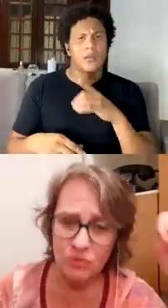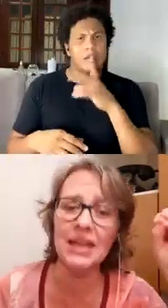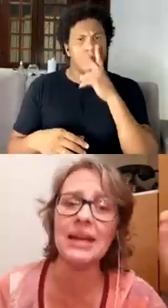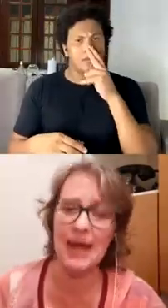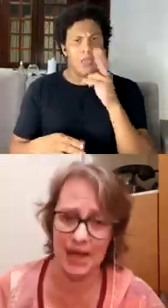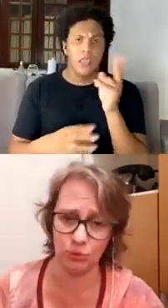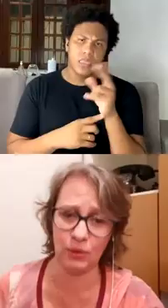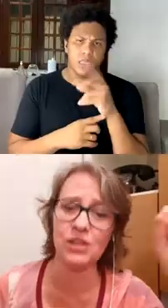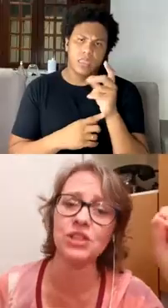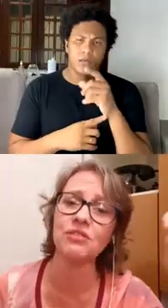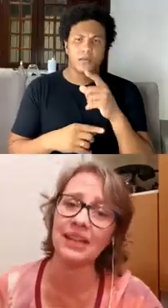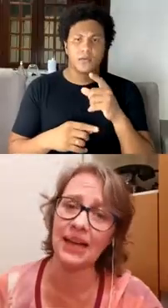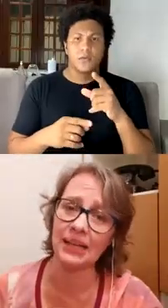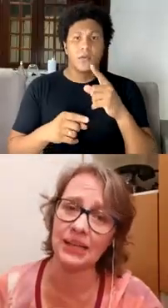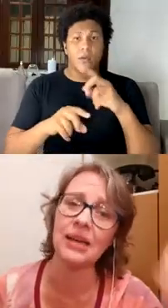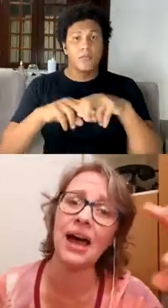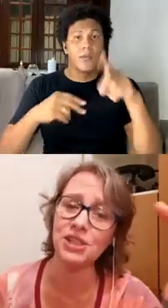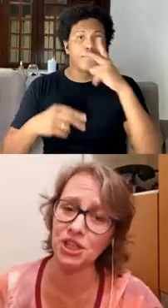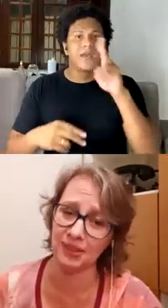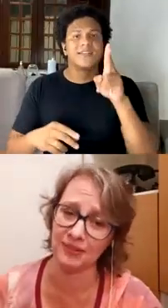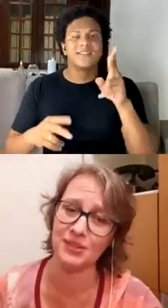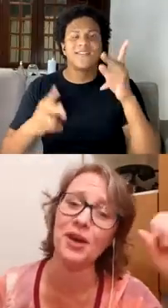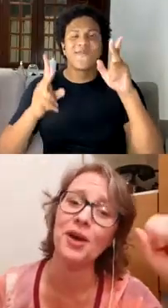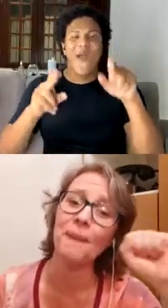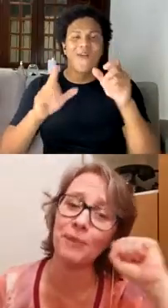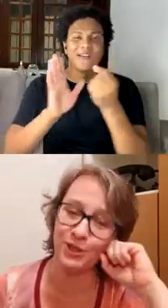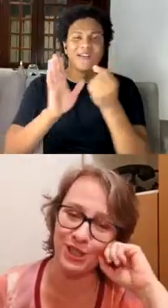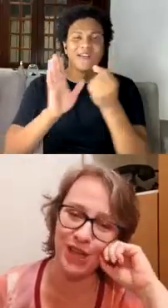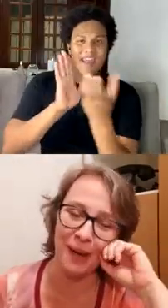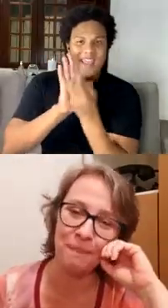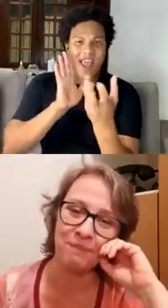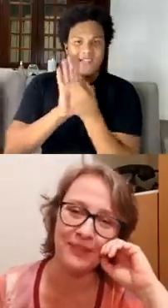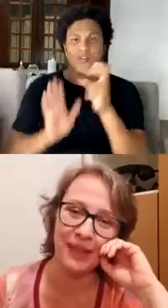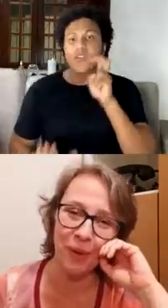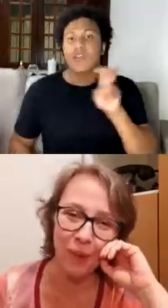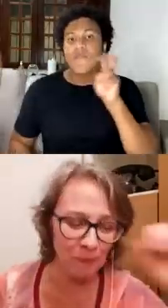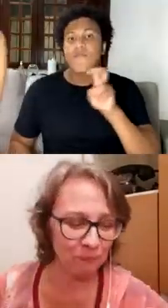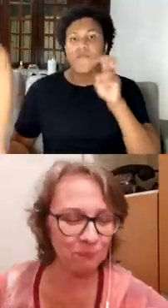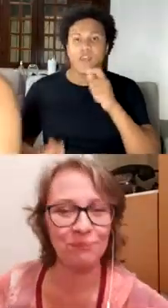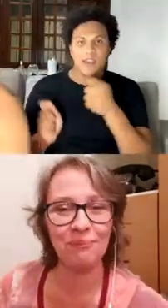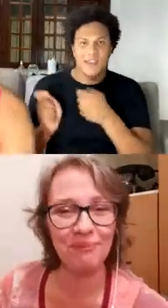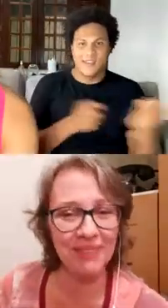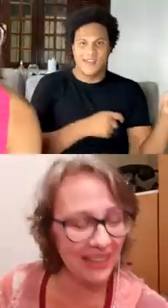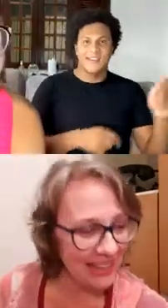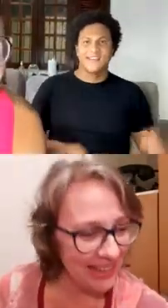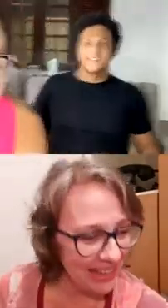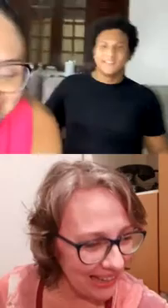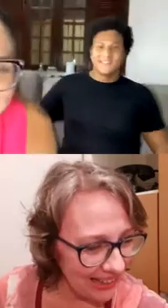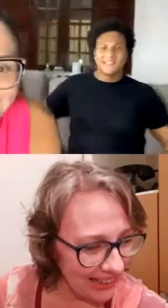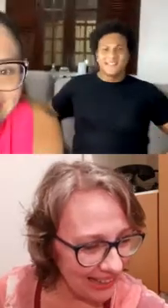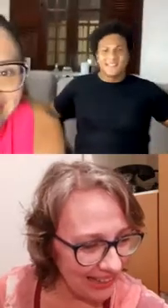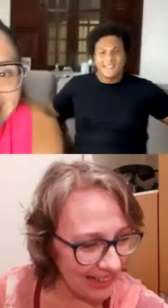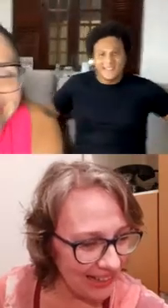Virou um seriado. A gente vai estar aqui às quintas. Pode deixar, tá bom?